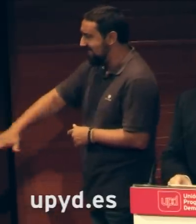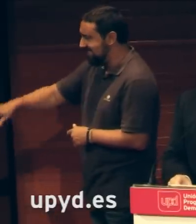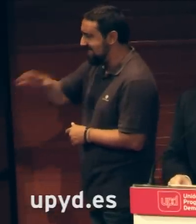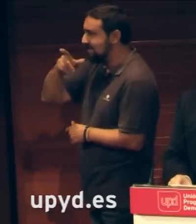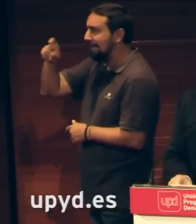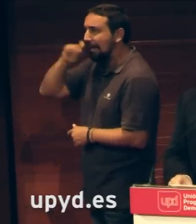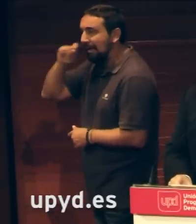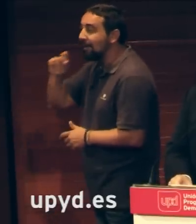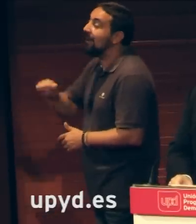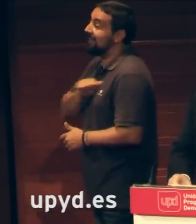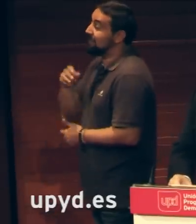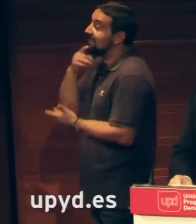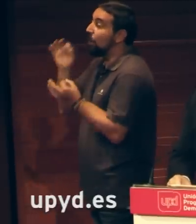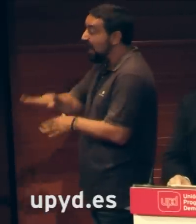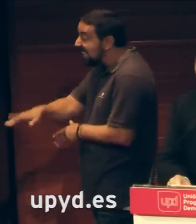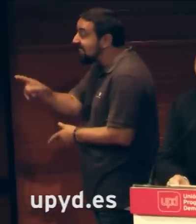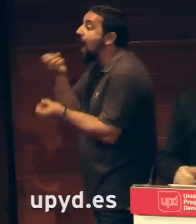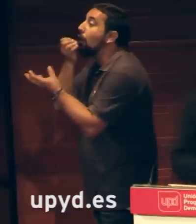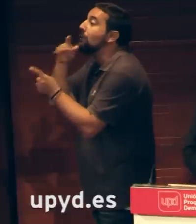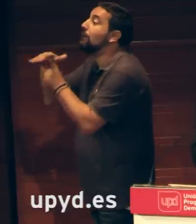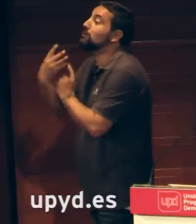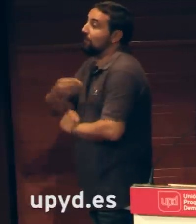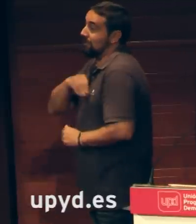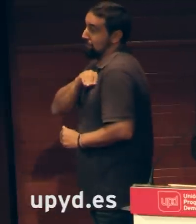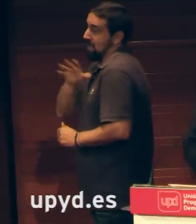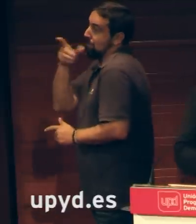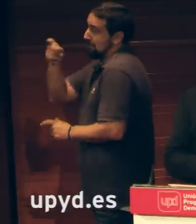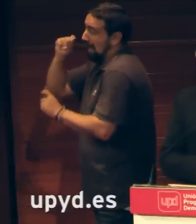habrán contado la situación de España, pobrecillo.